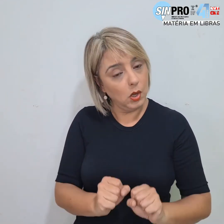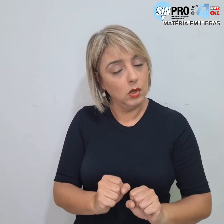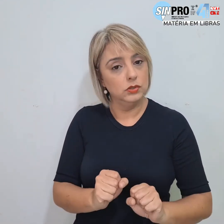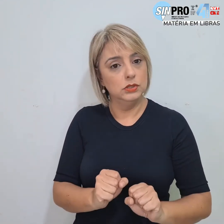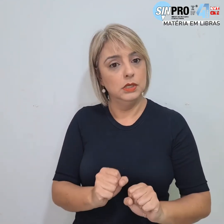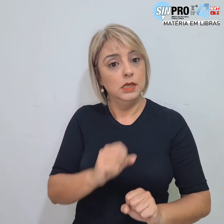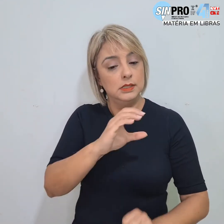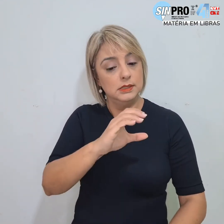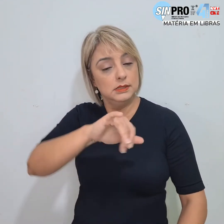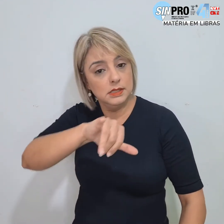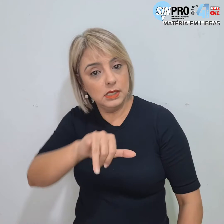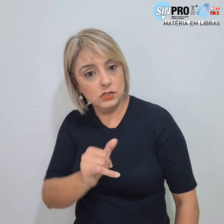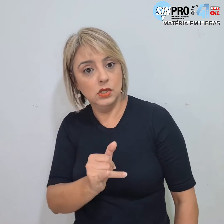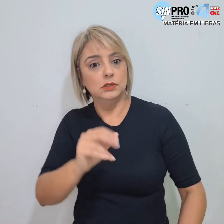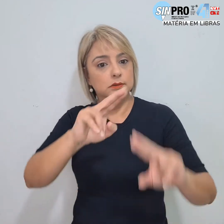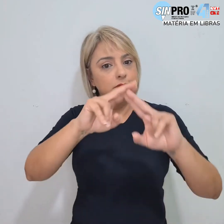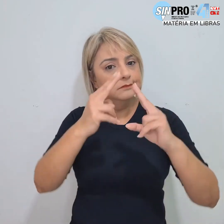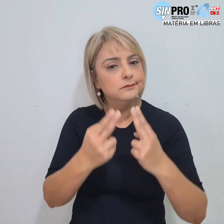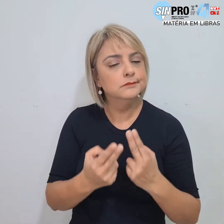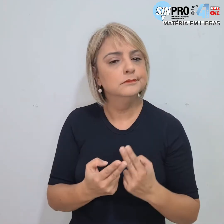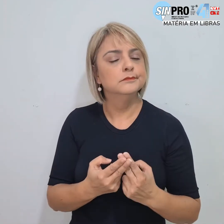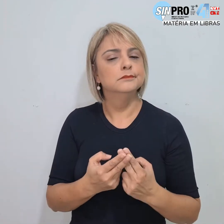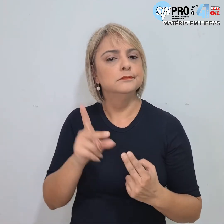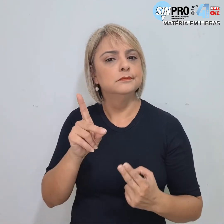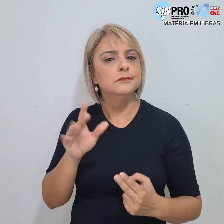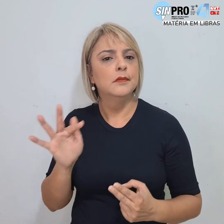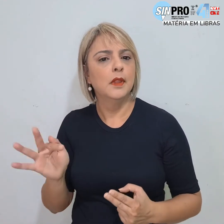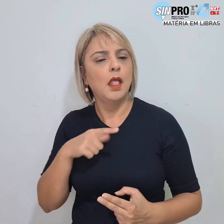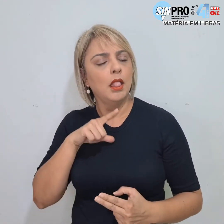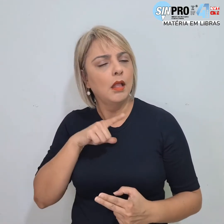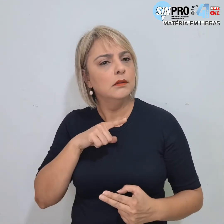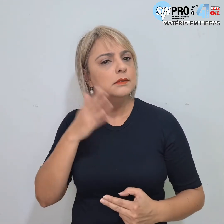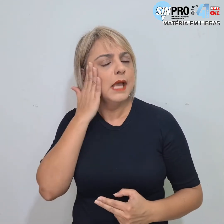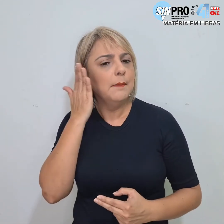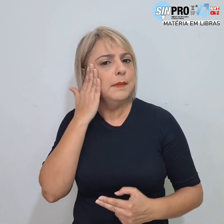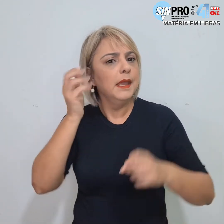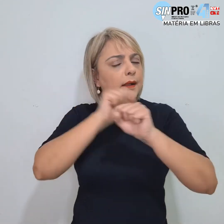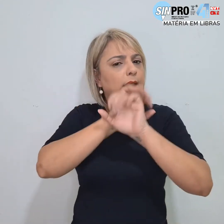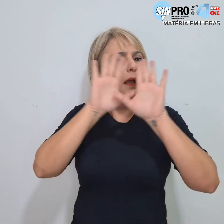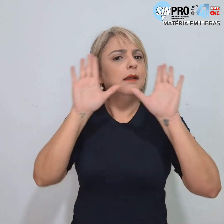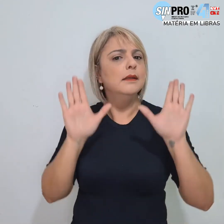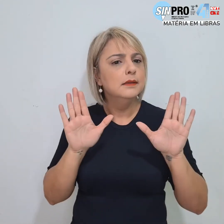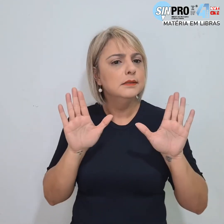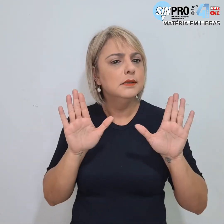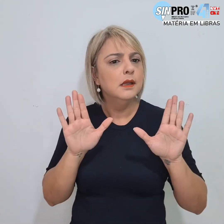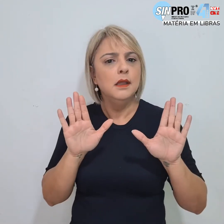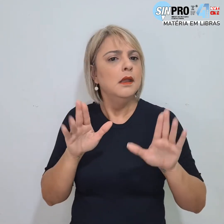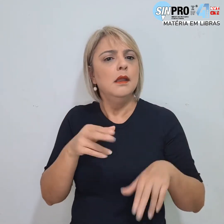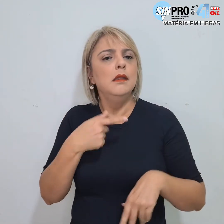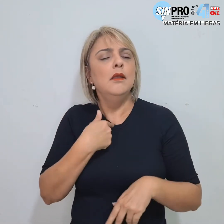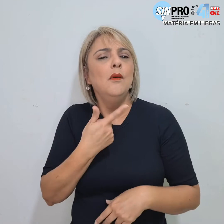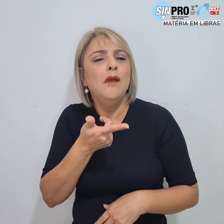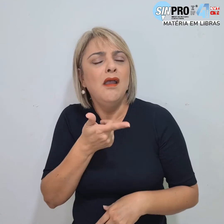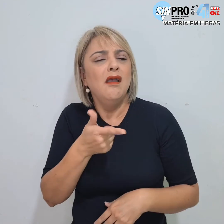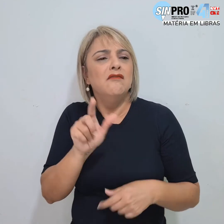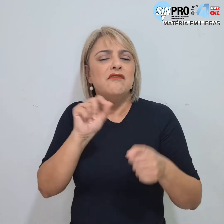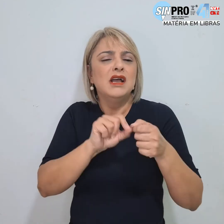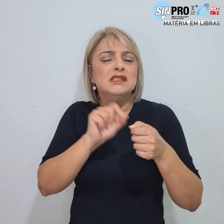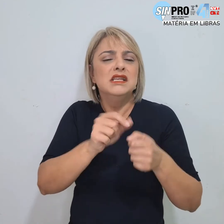A CCJ da CLDF deve ter clareza disso e não repetir os equívocos de outras unidades